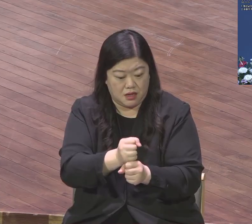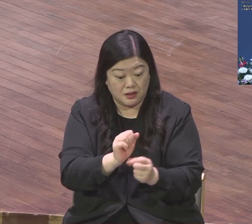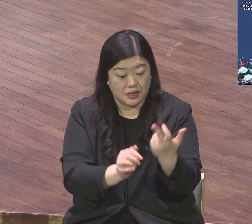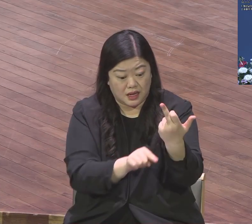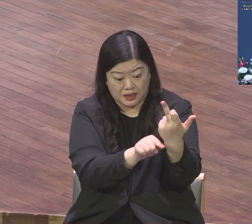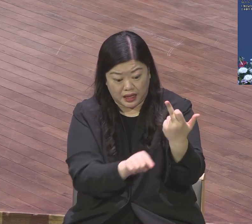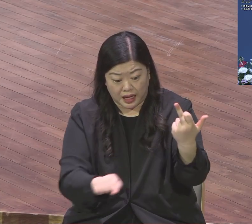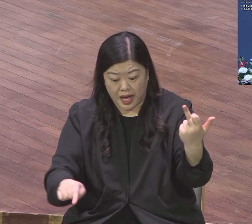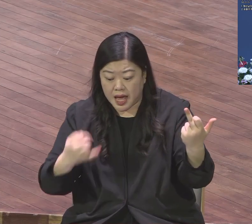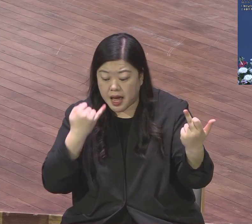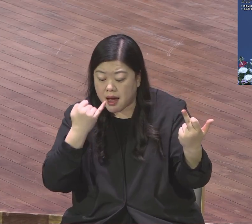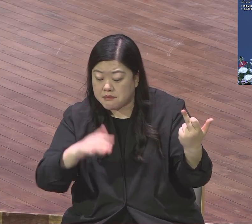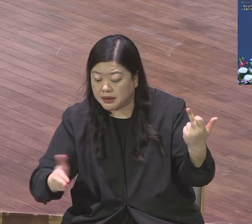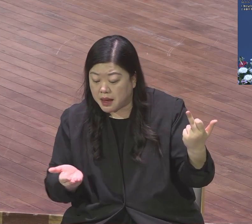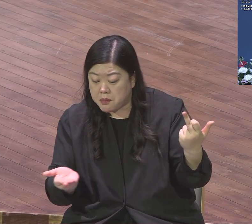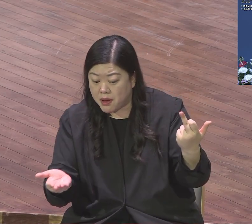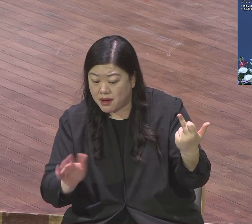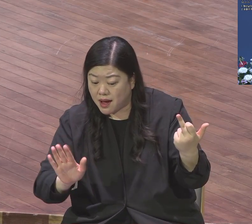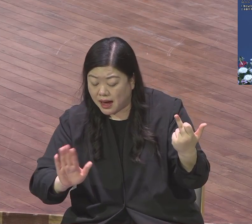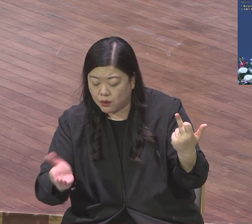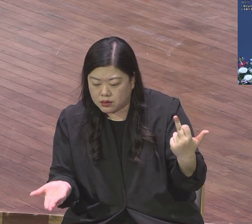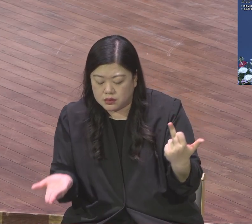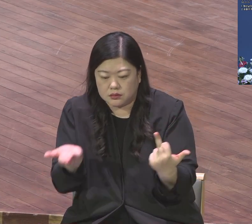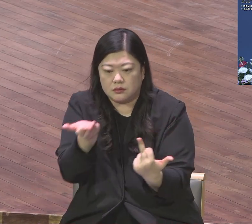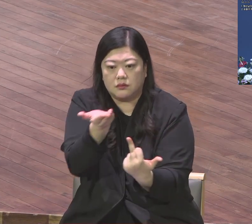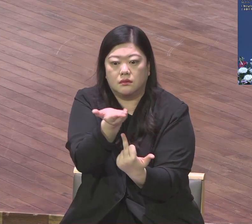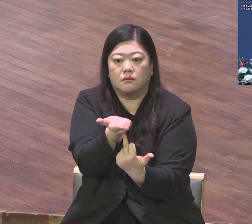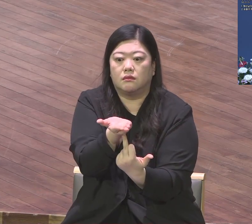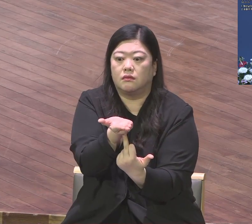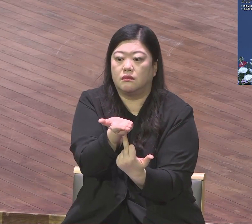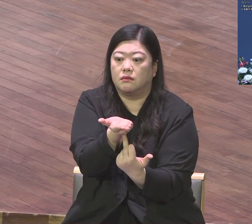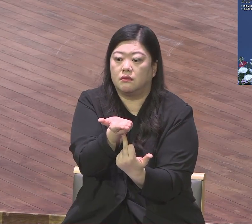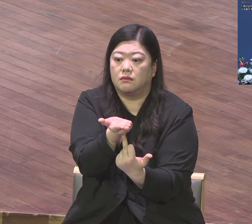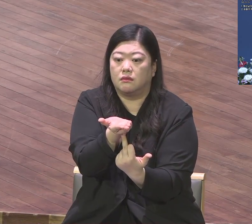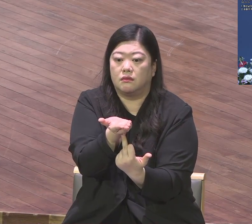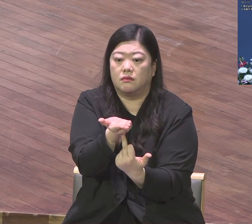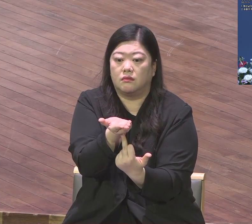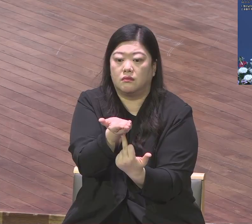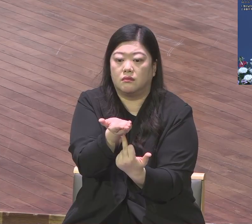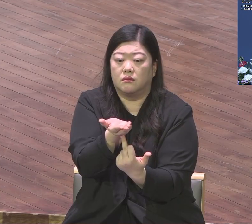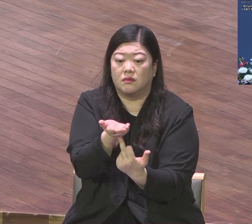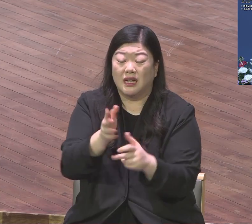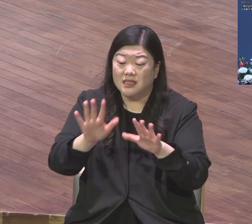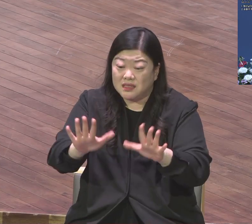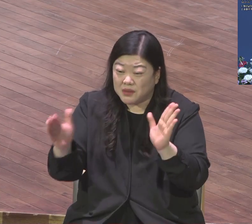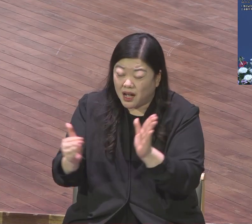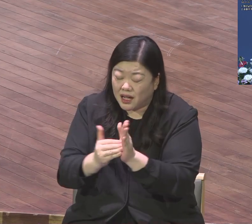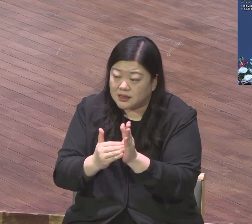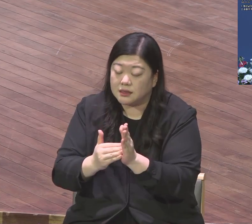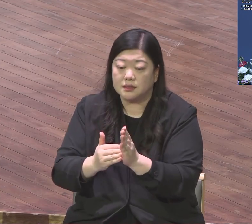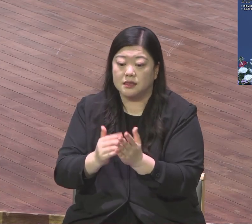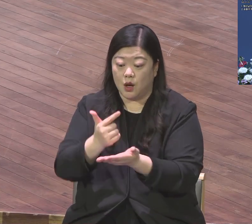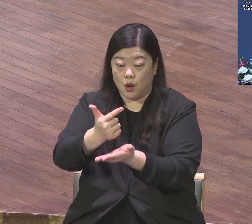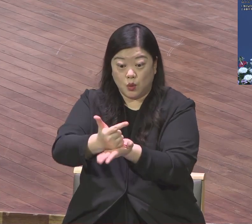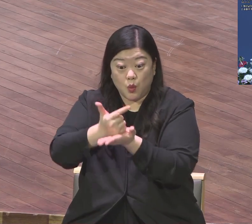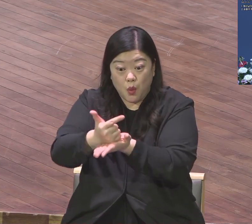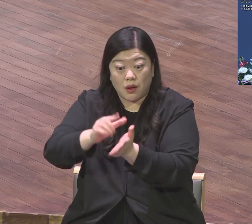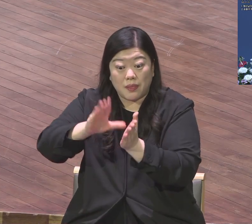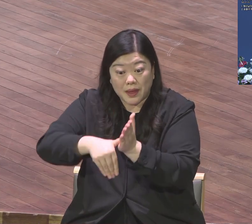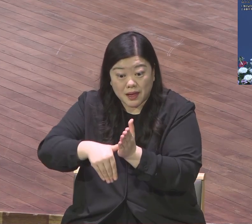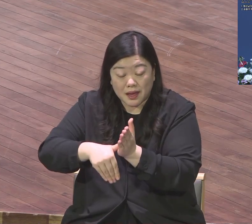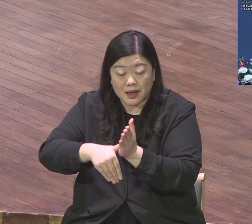말이 됩니까? 상식적으로 날씨 좋고 너무 좋은데 이 노아 홍수